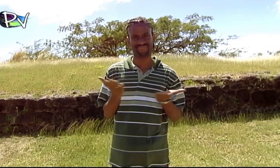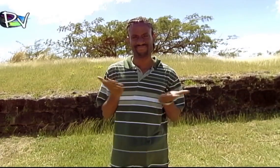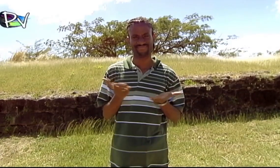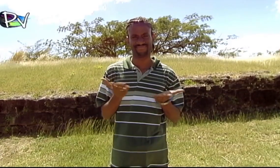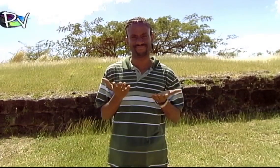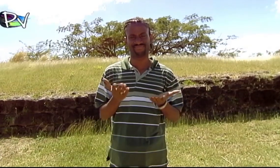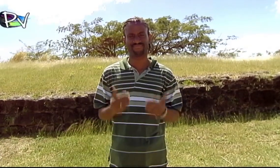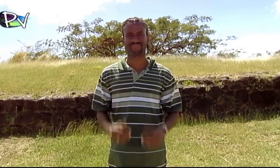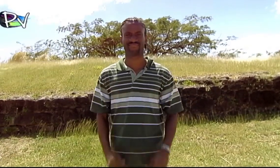Quoi?